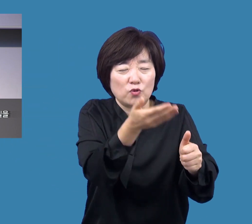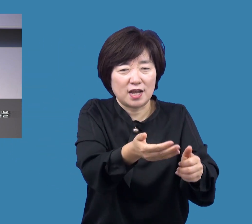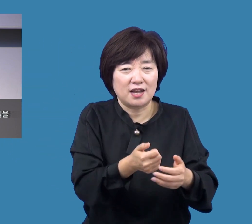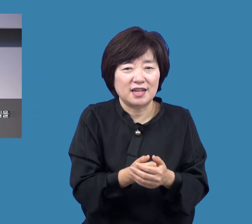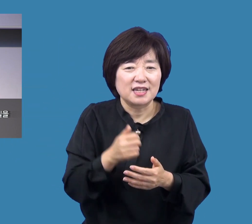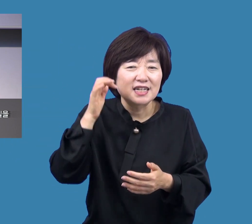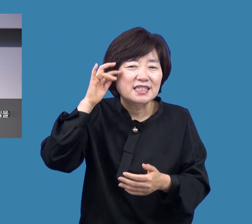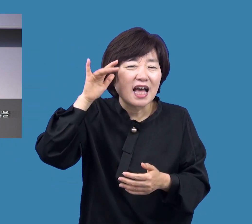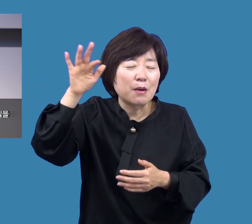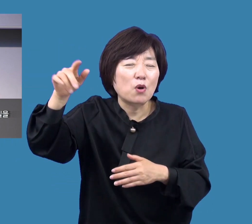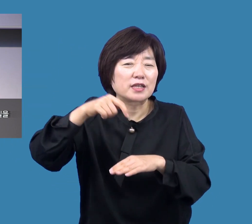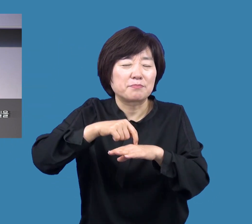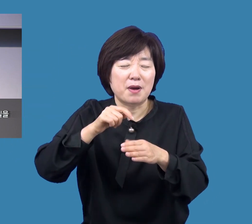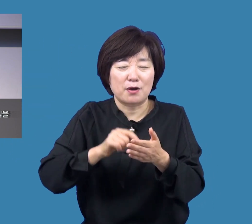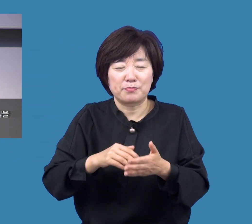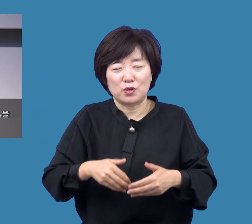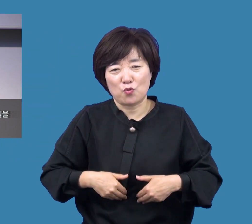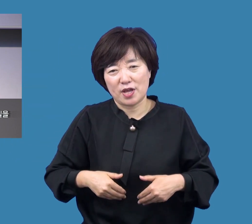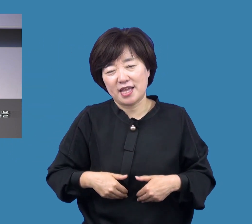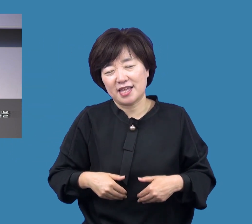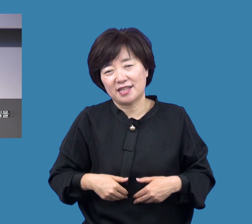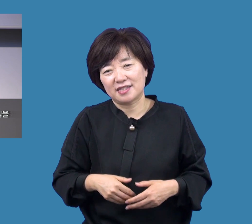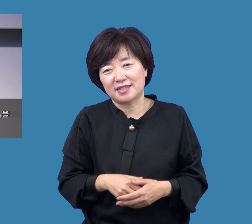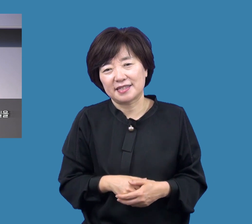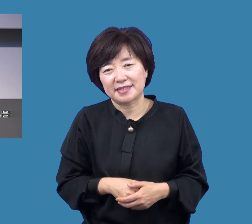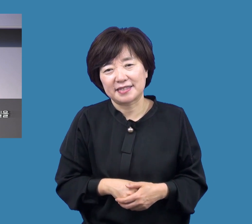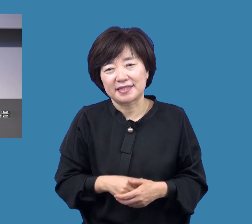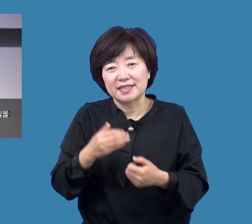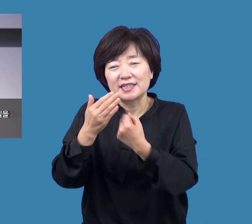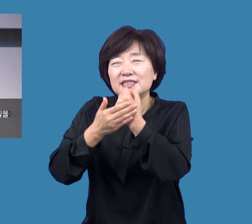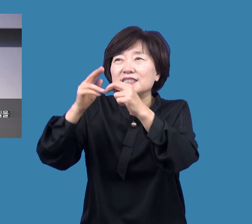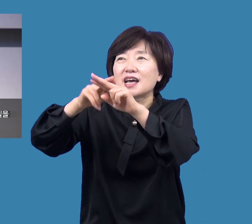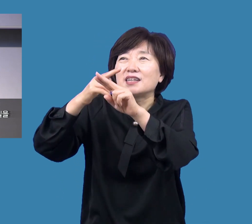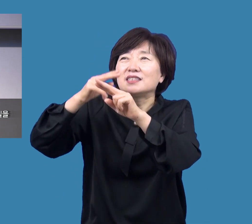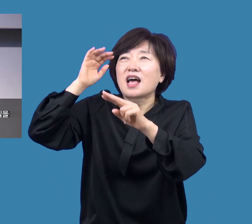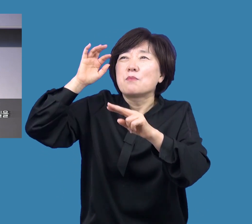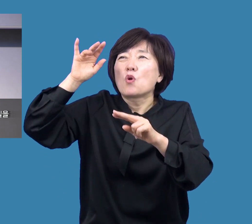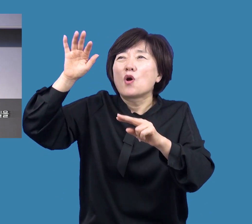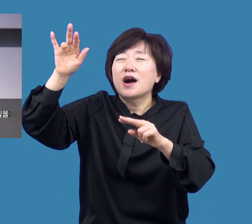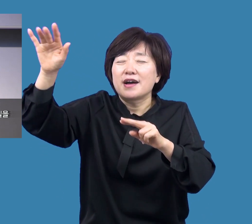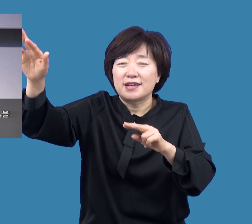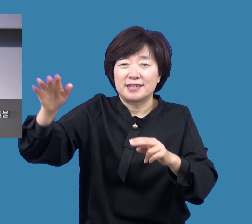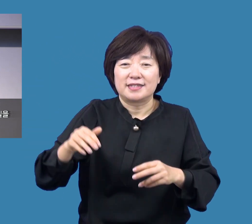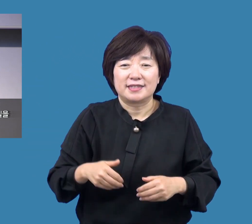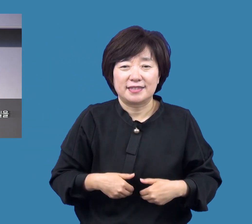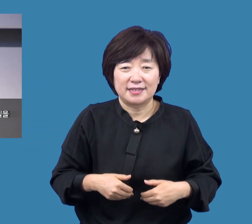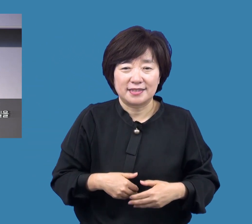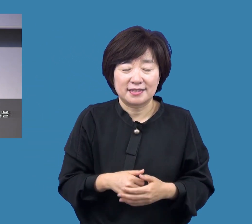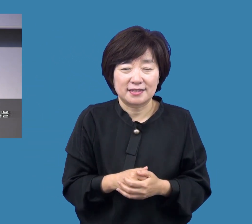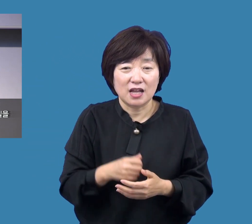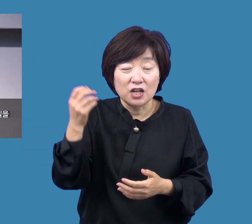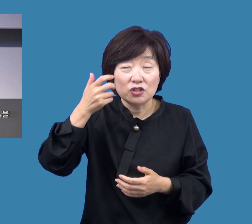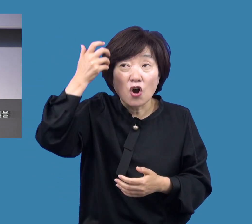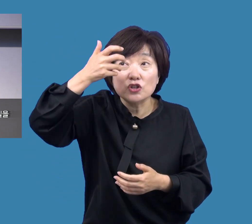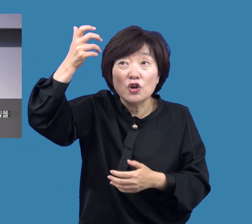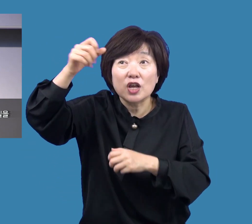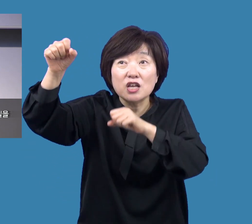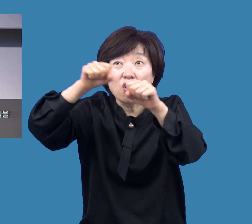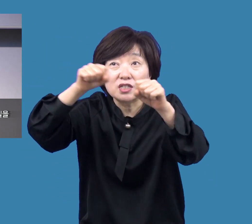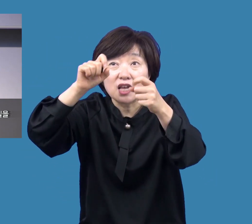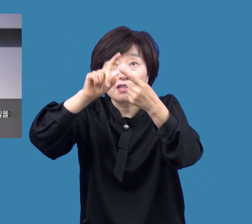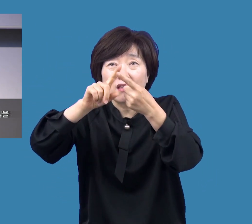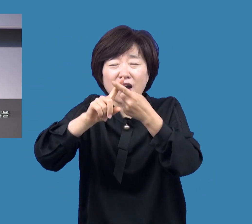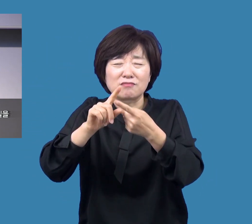사모하는 마음이 있어야 돼요. 은사를 사모하라 그랬어요. 은사를 사모하라 그랬어요. 그래서 성령의 역사에 대한